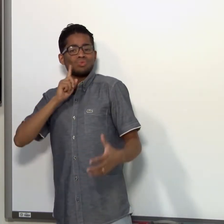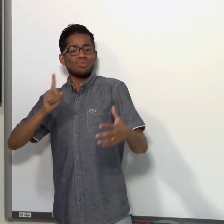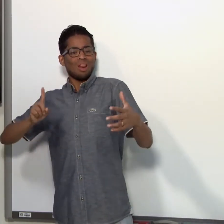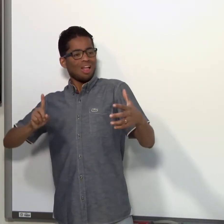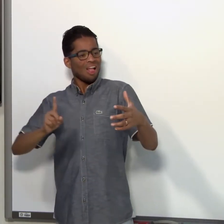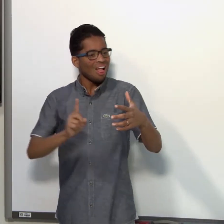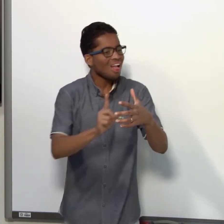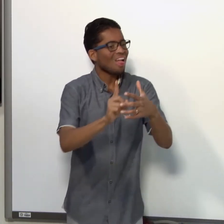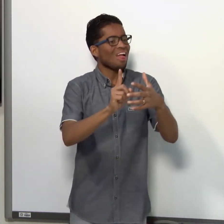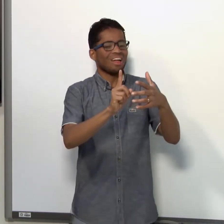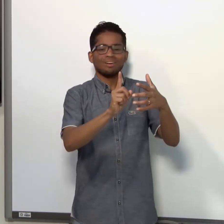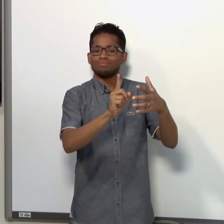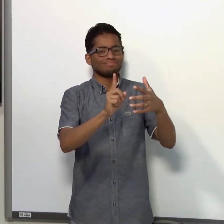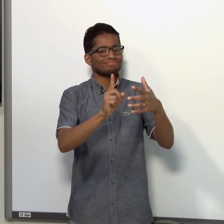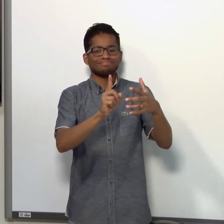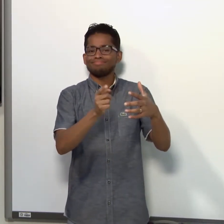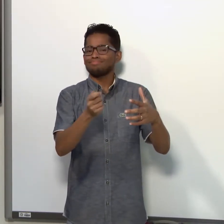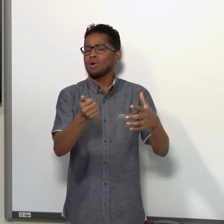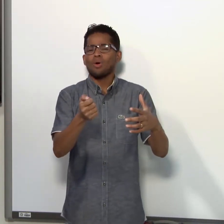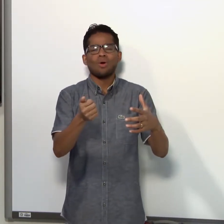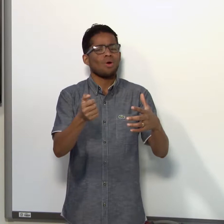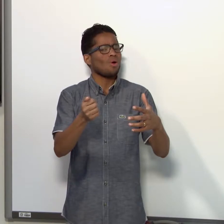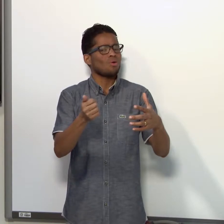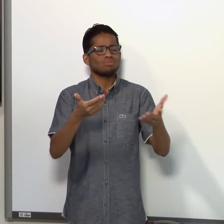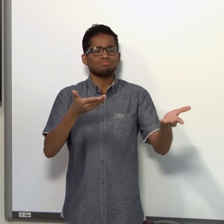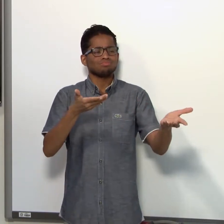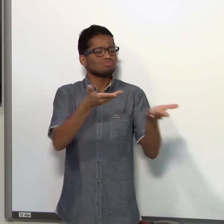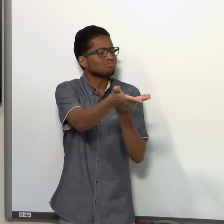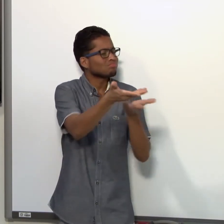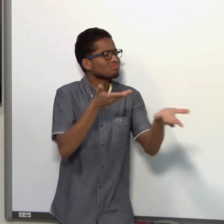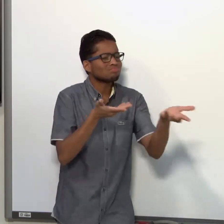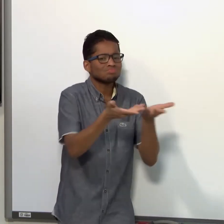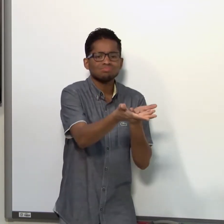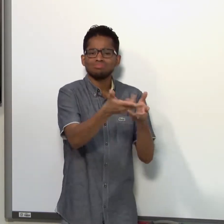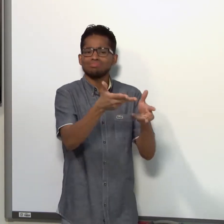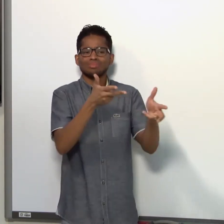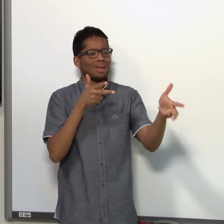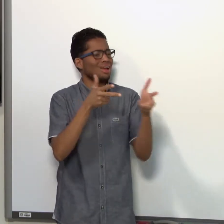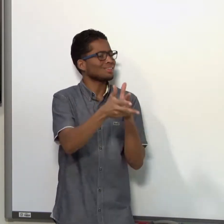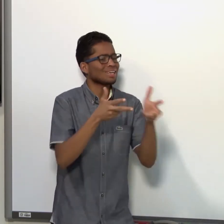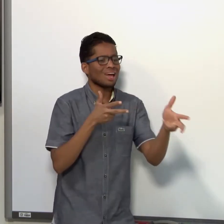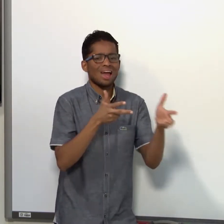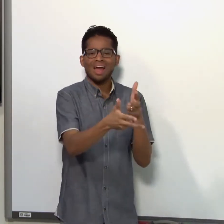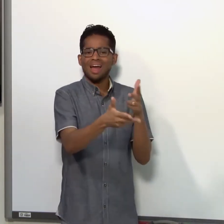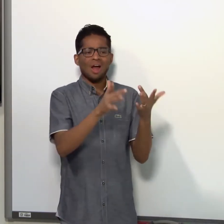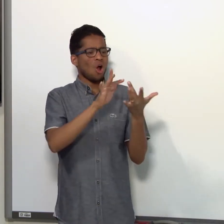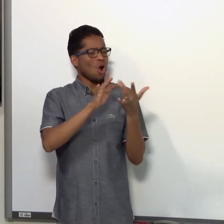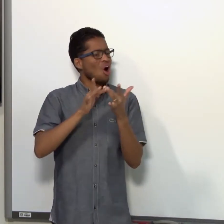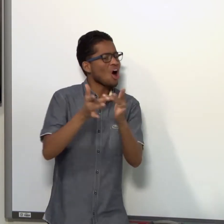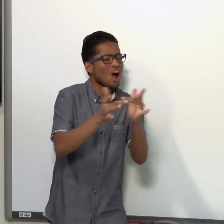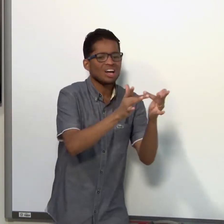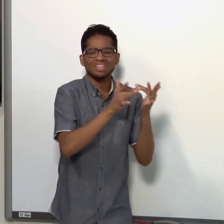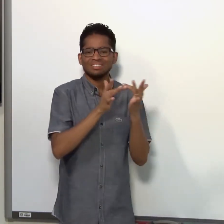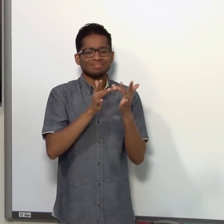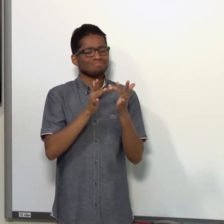Temos ali um grupo de ouvintes, um surdo é incluído e ele não consegue se comunicar.